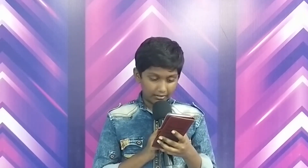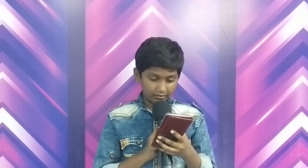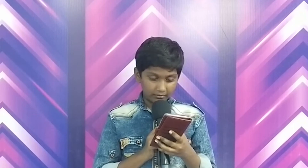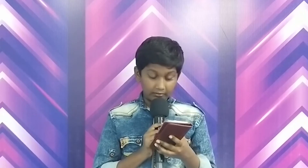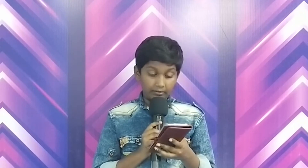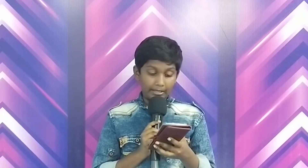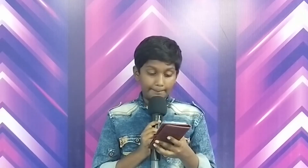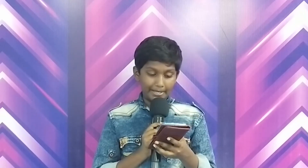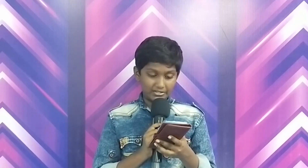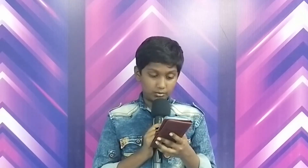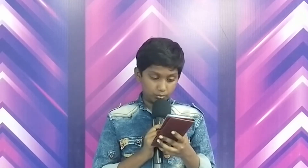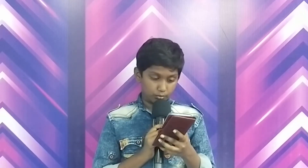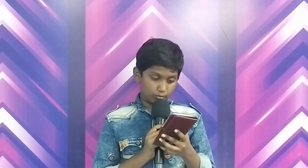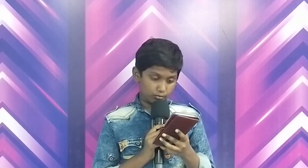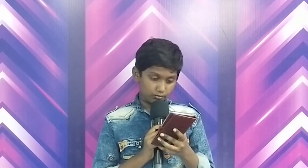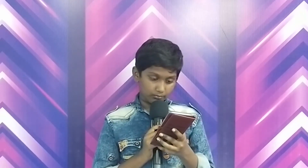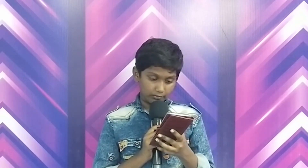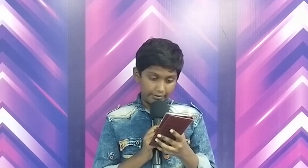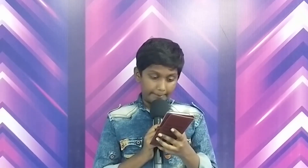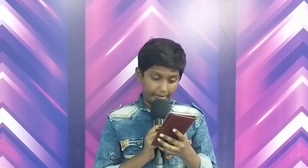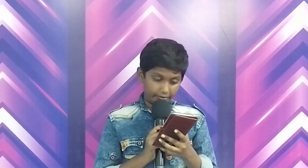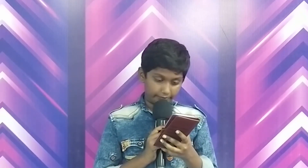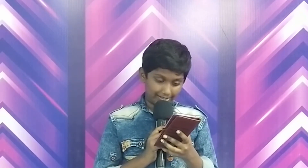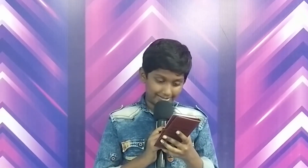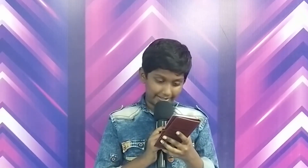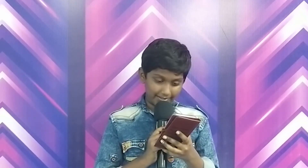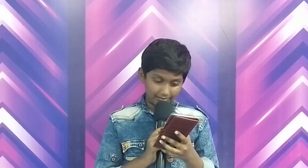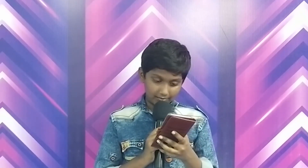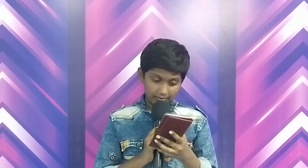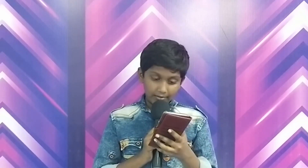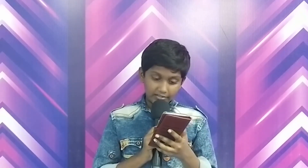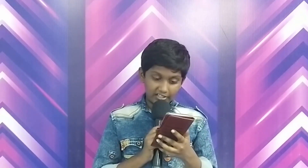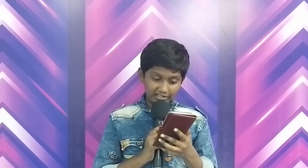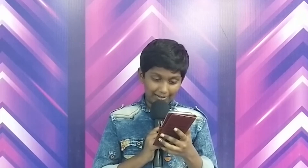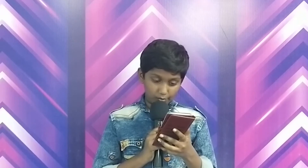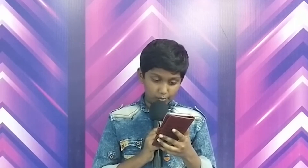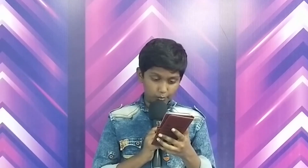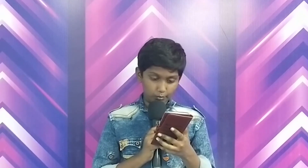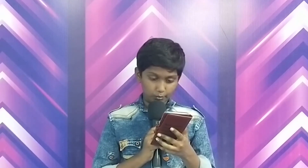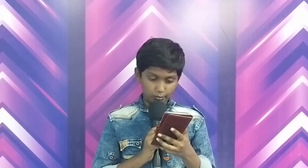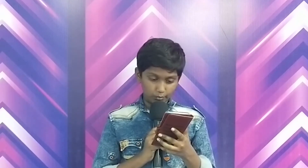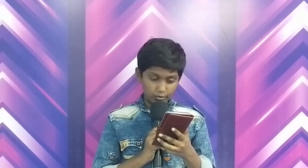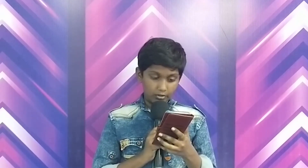का बेस्ट हूँ, मैं विश्वास से चलता